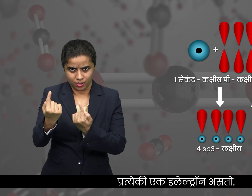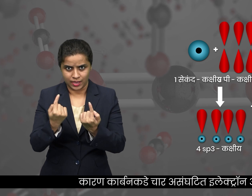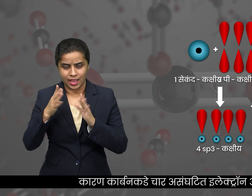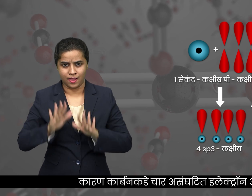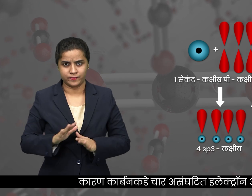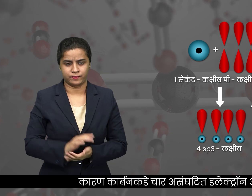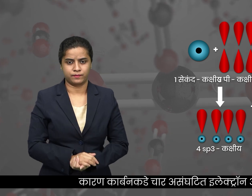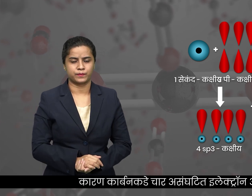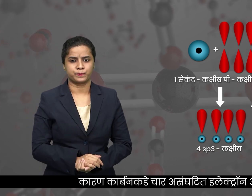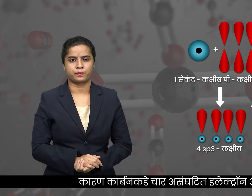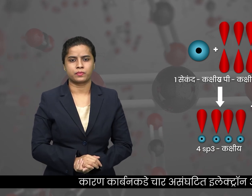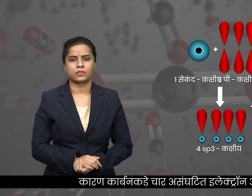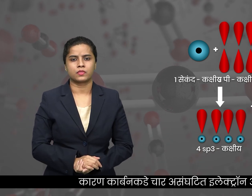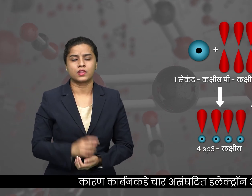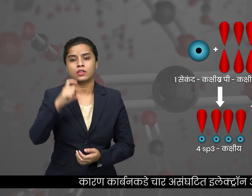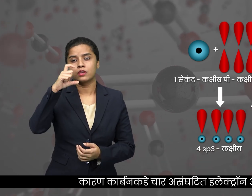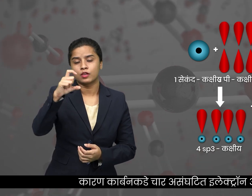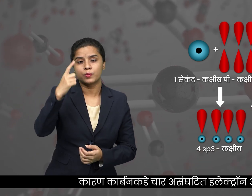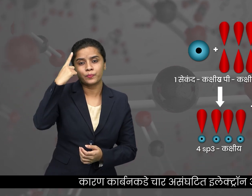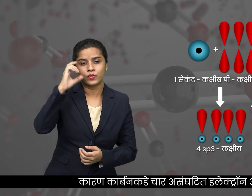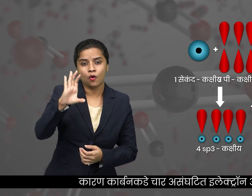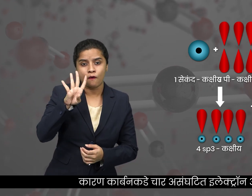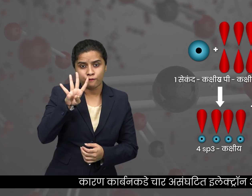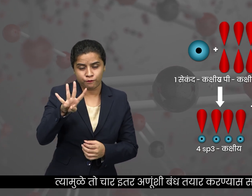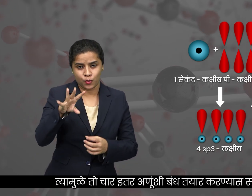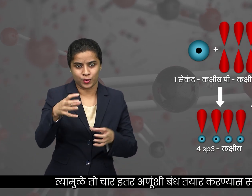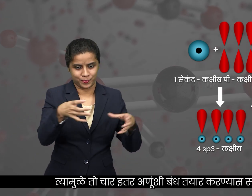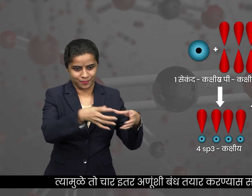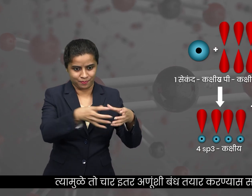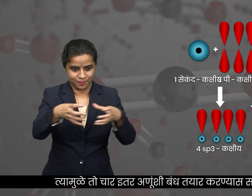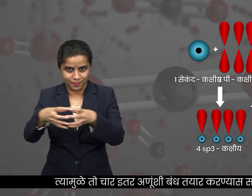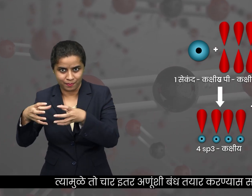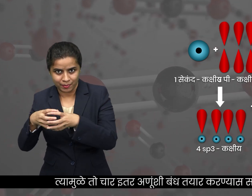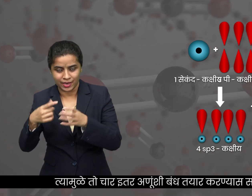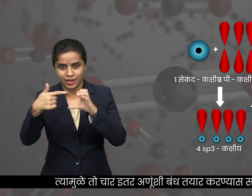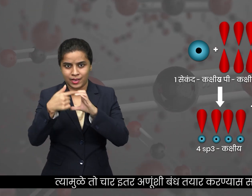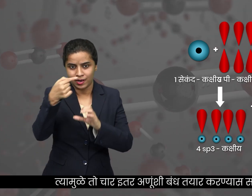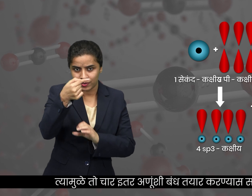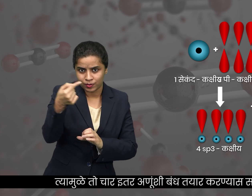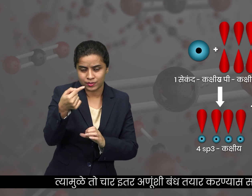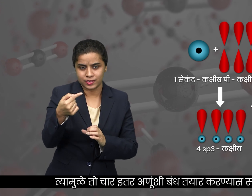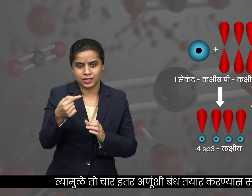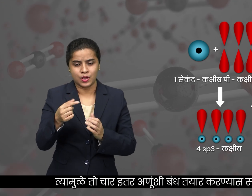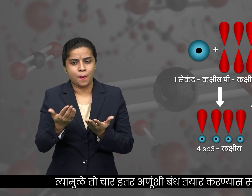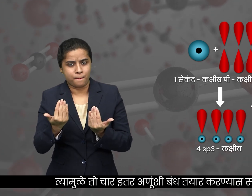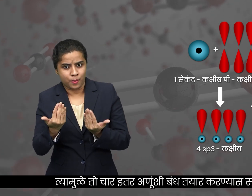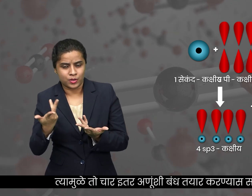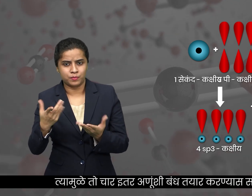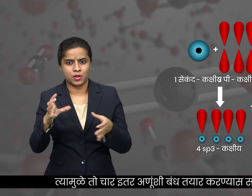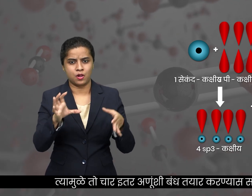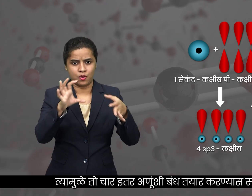असतो, कारण कार्बनकडे 4 असंघटित इलेक्ट्रॉन आहेत, त्यामुळे तो 4 इतर अणूंशी बंध तयार करण्यास सक्षम